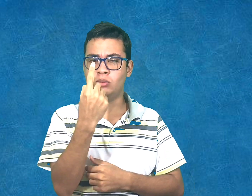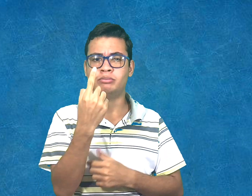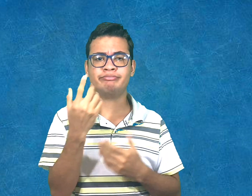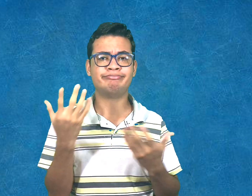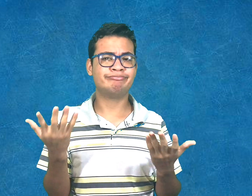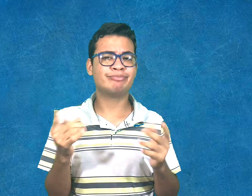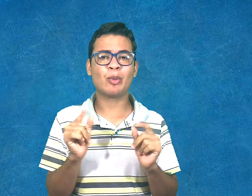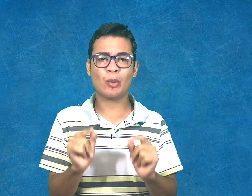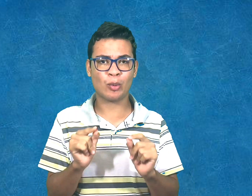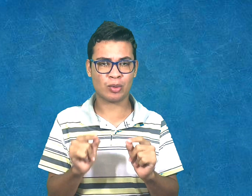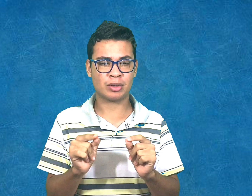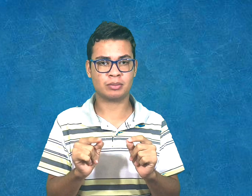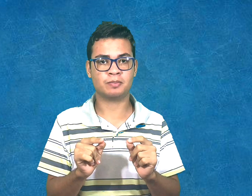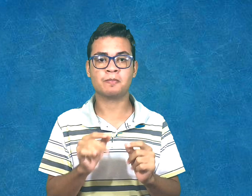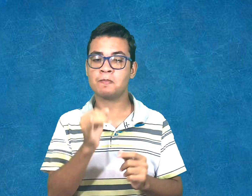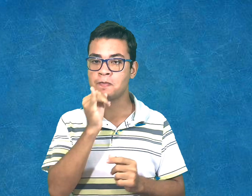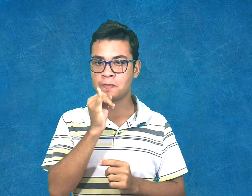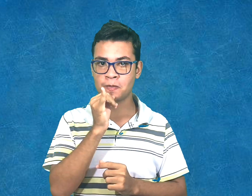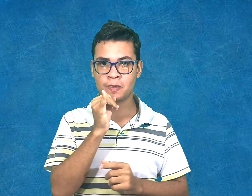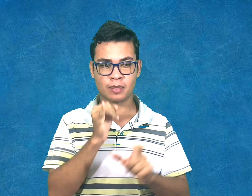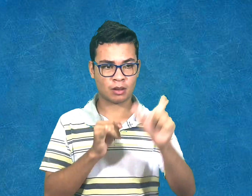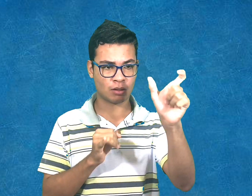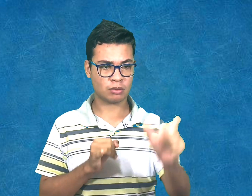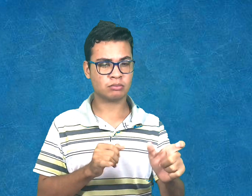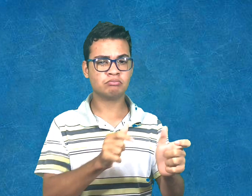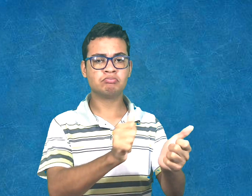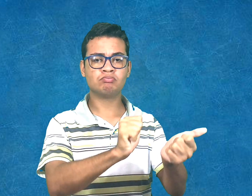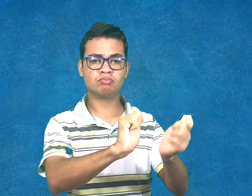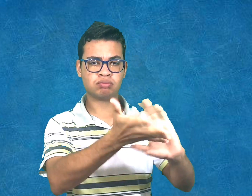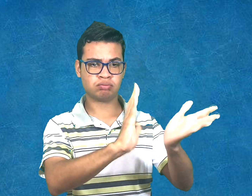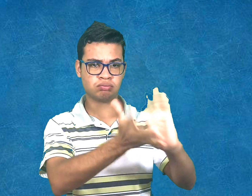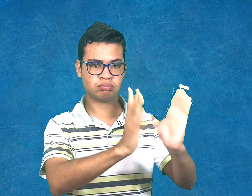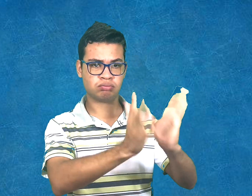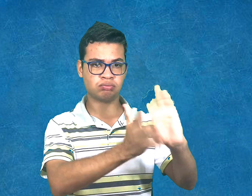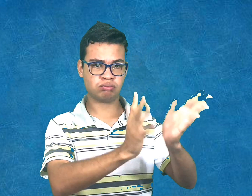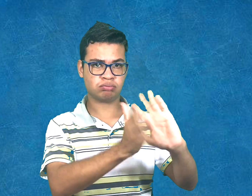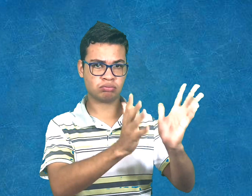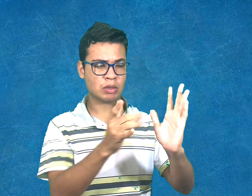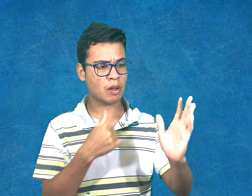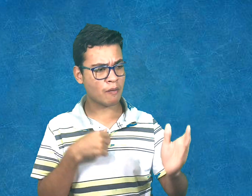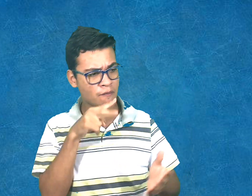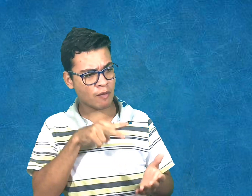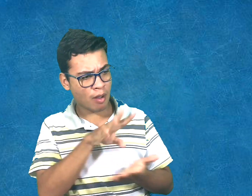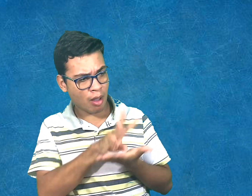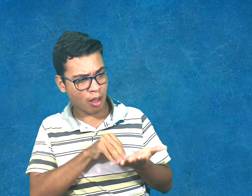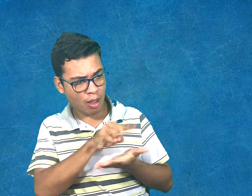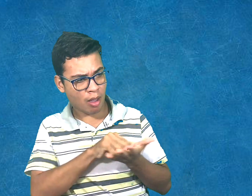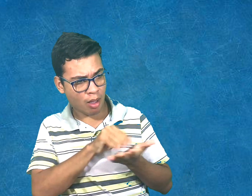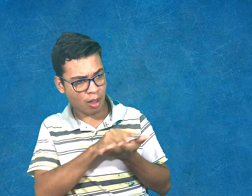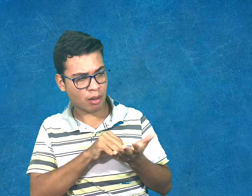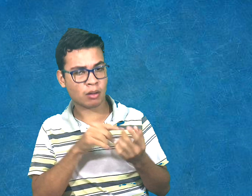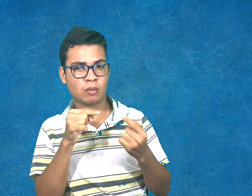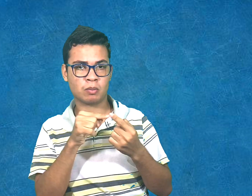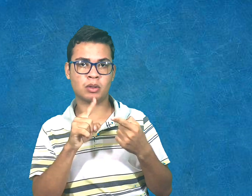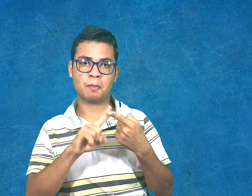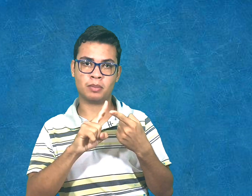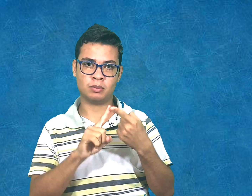Writing e a outra não. Então, primeiramente, nós temos a perspectiva de quem